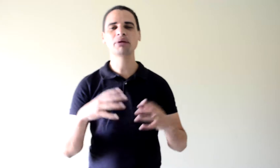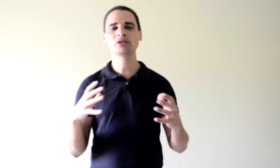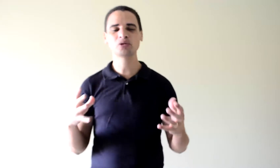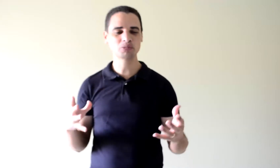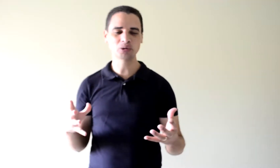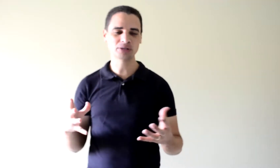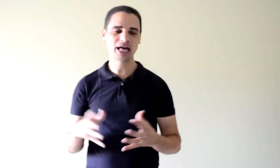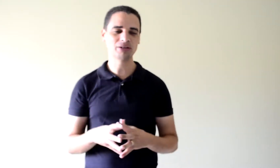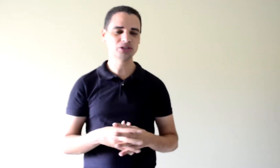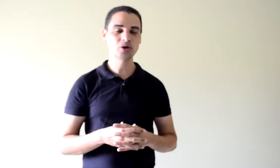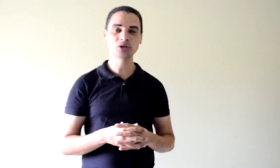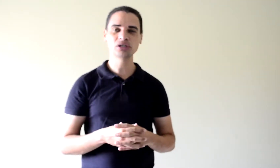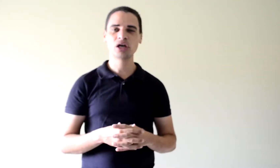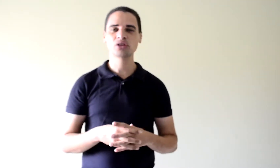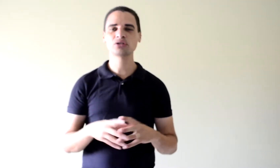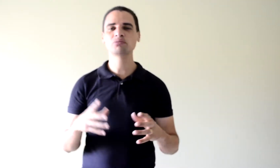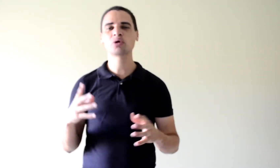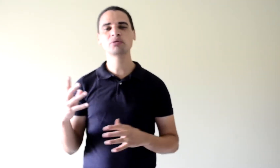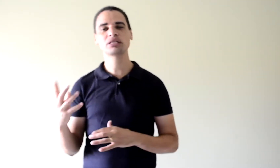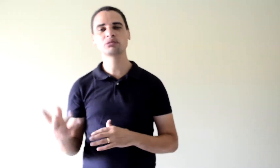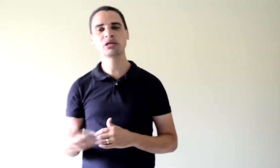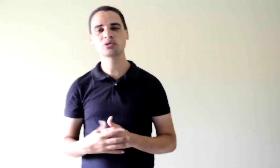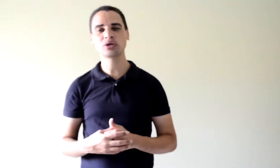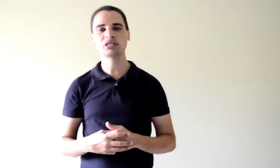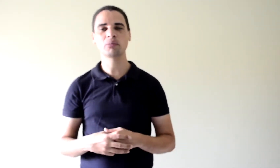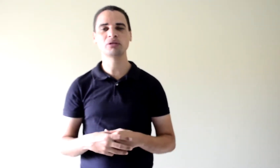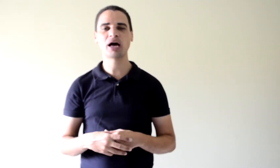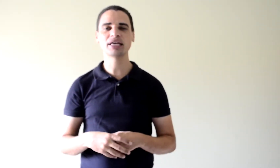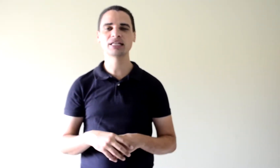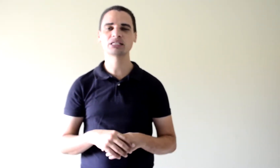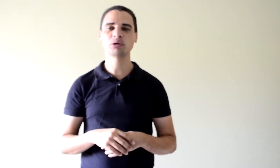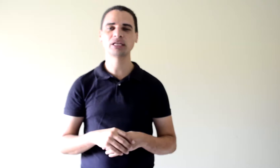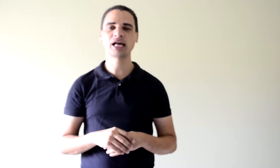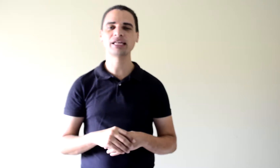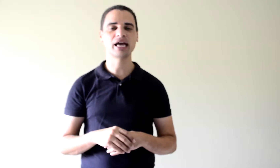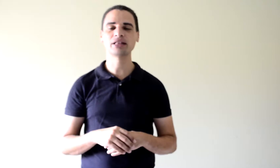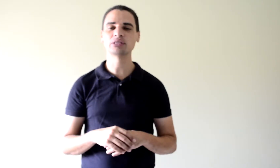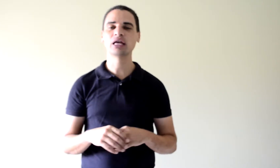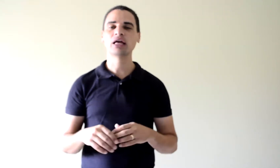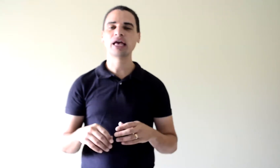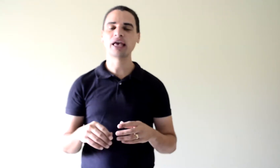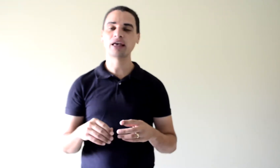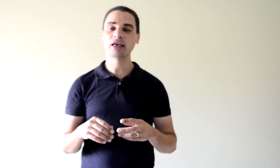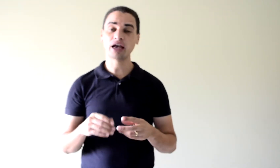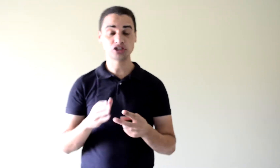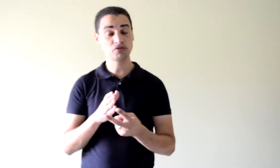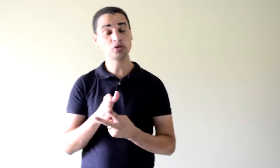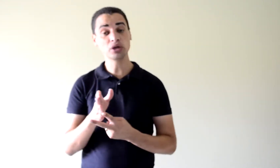relembrando dos pontos da aula de hoje, nós vimos como que as expressões não manuais elas podem estar ligadas. A gente viu dois